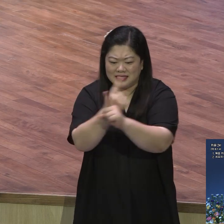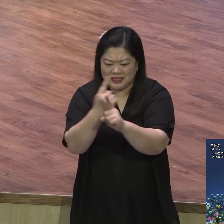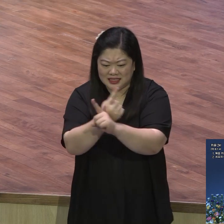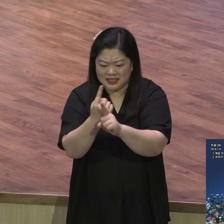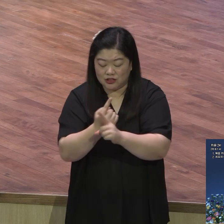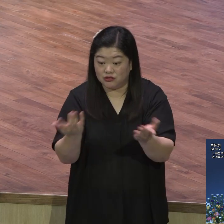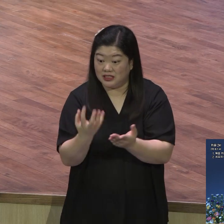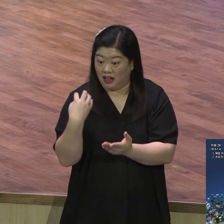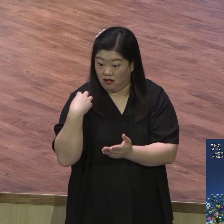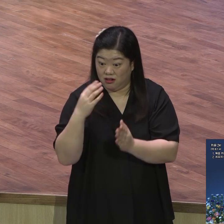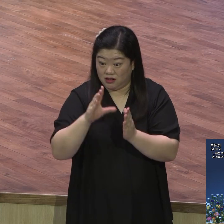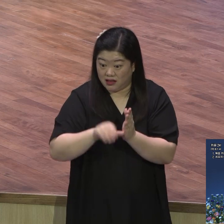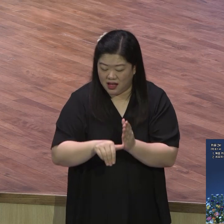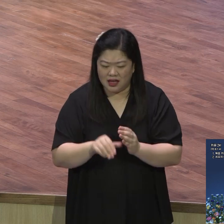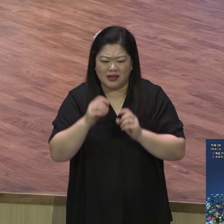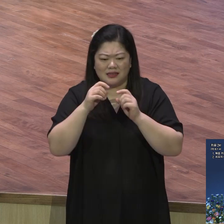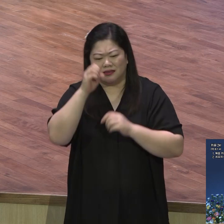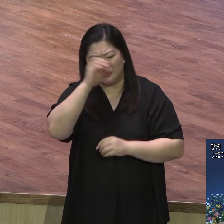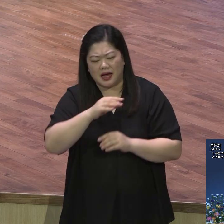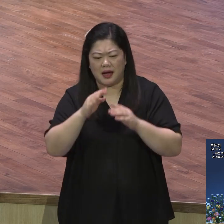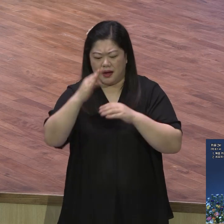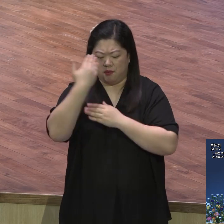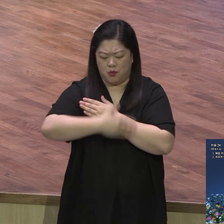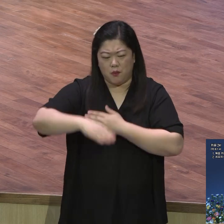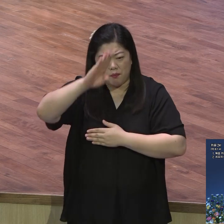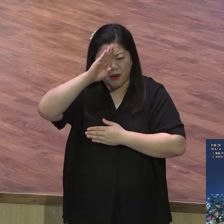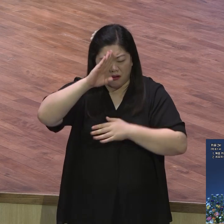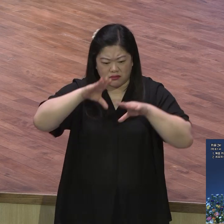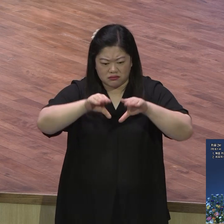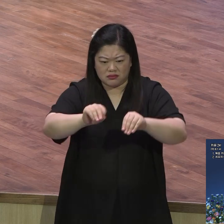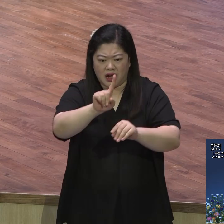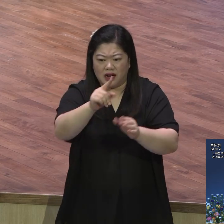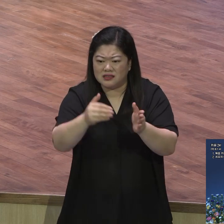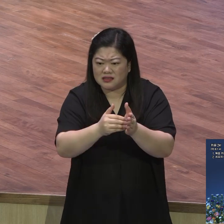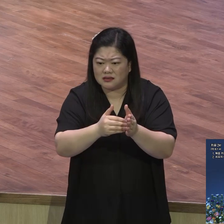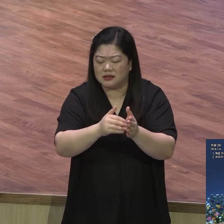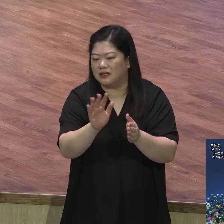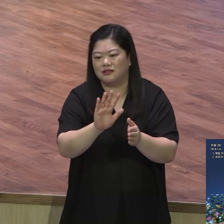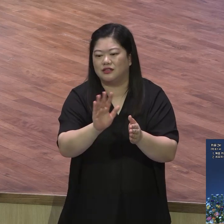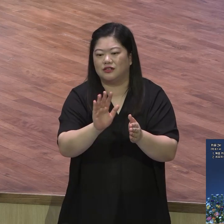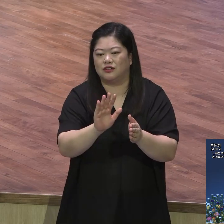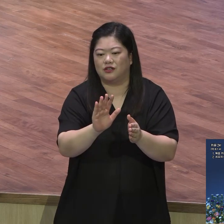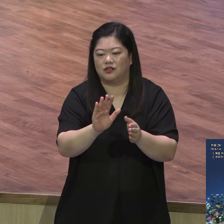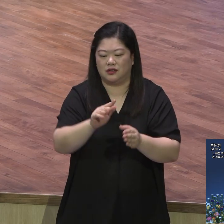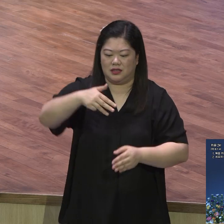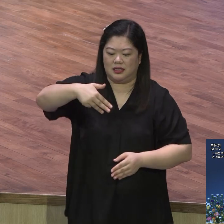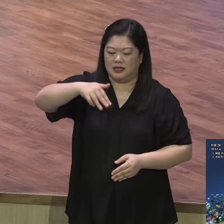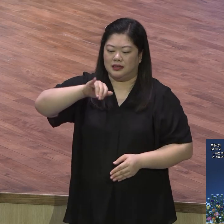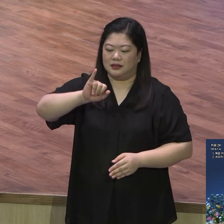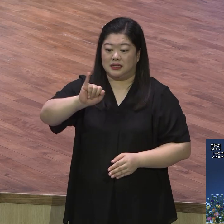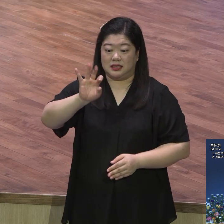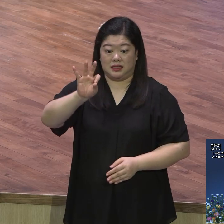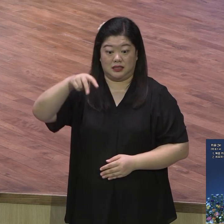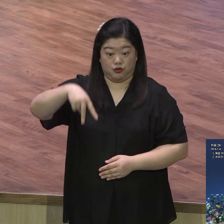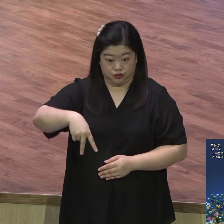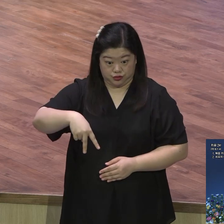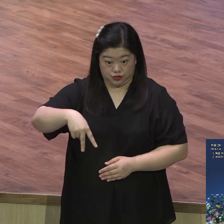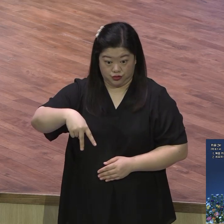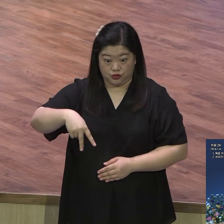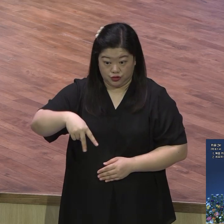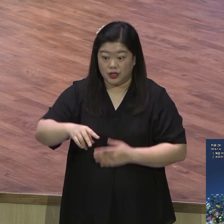질병만 고치기 위한 것이 우리가 목적이 되어서는 안된다. 치유의 본질이 뭐냐. 육신 질병 뿐만 아니라